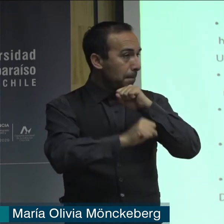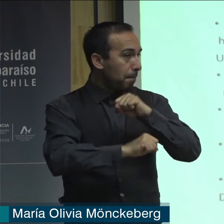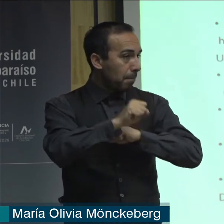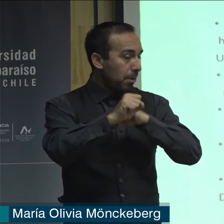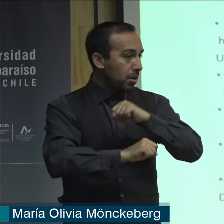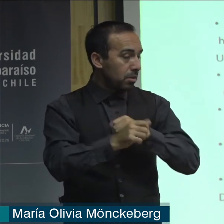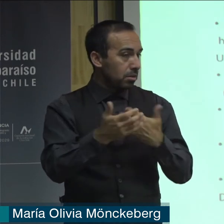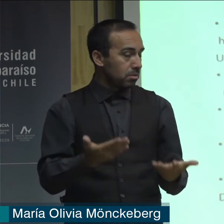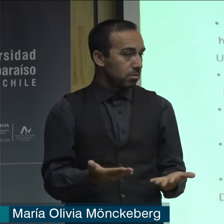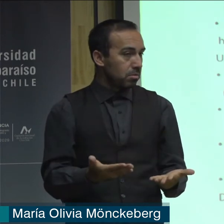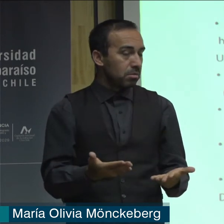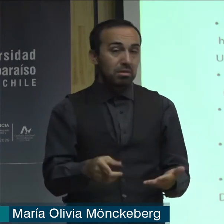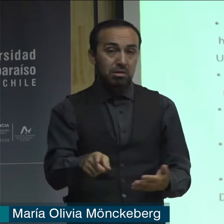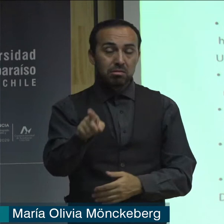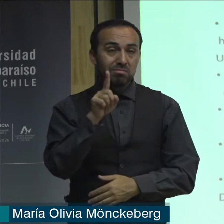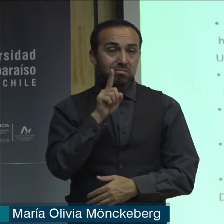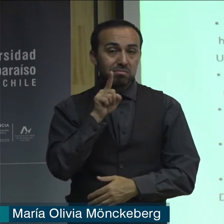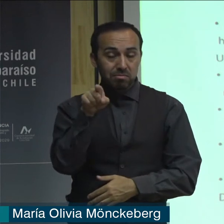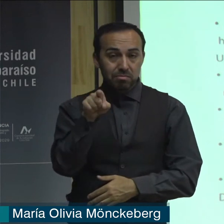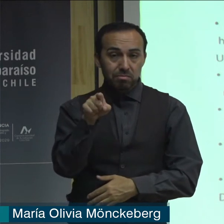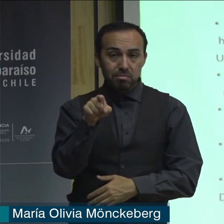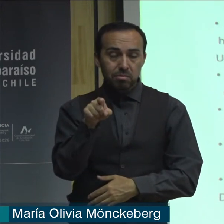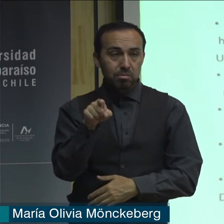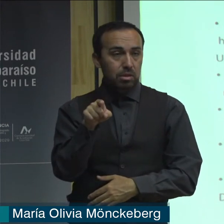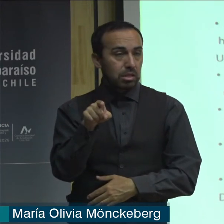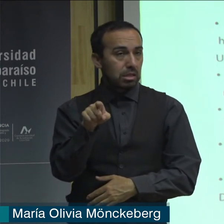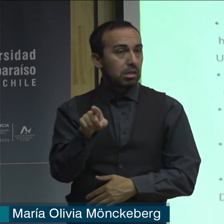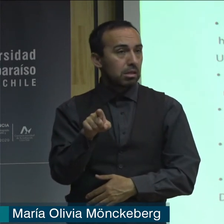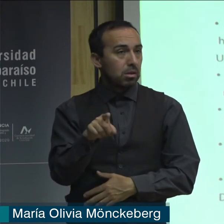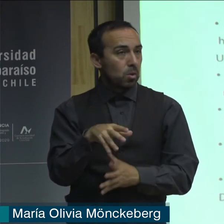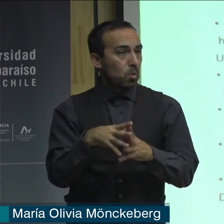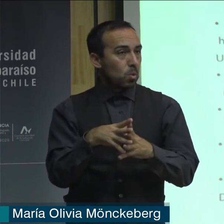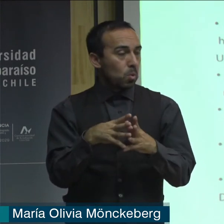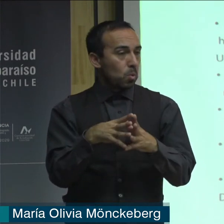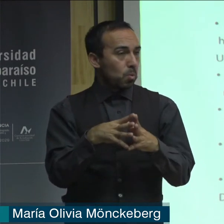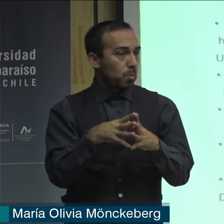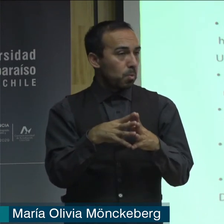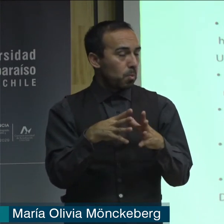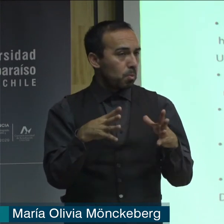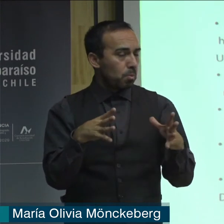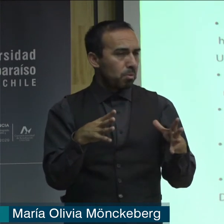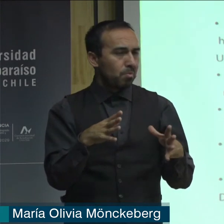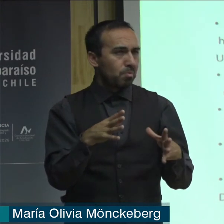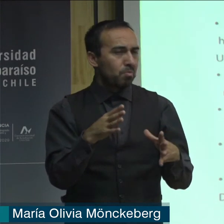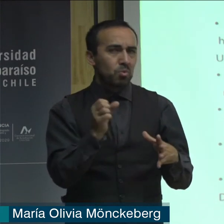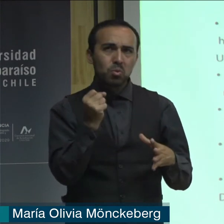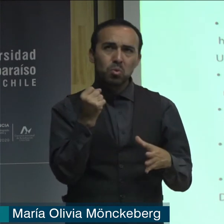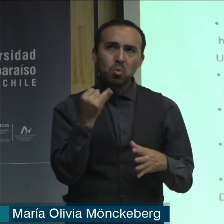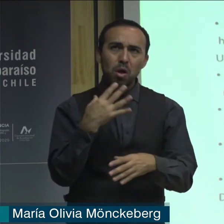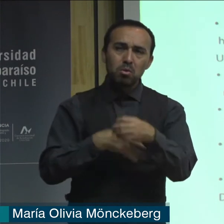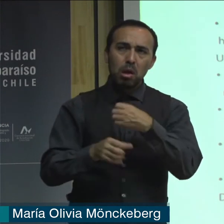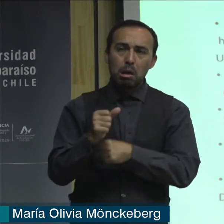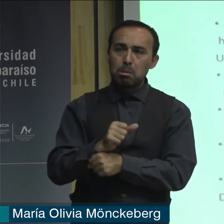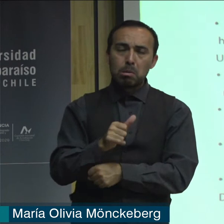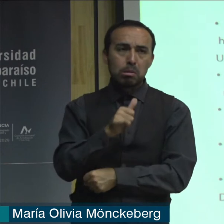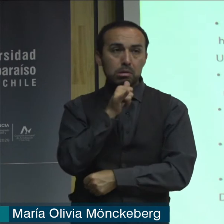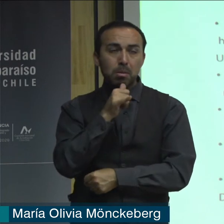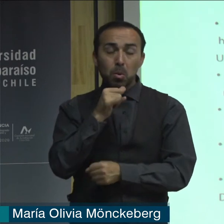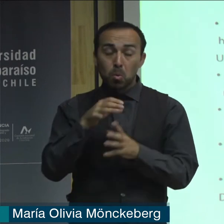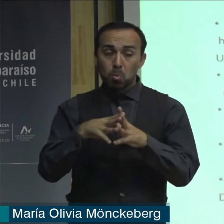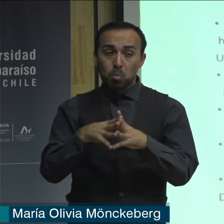lleva hace mucho no me acuerdo el número exacto de años pero muchos